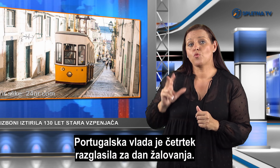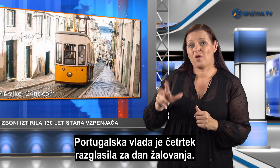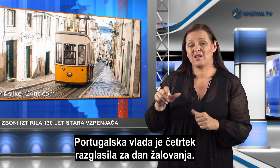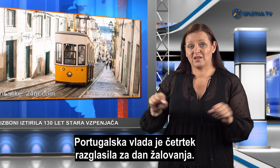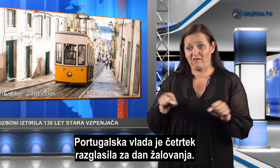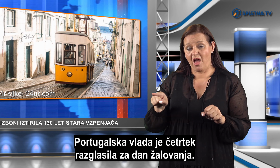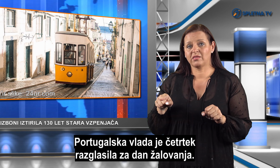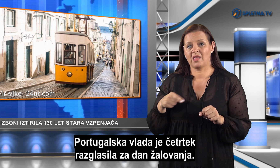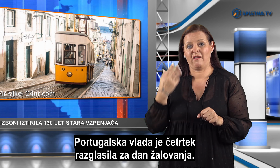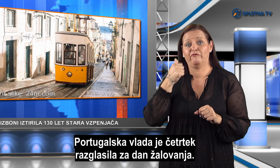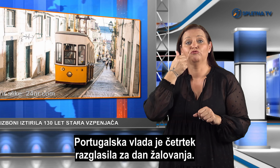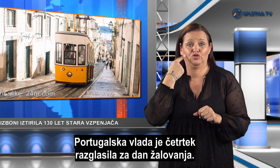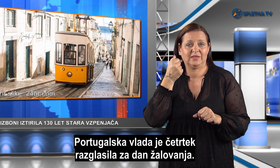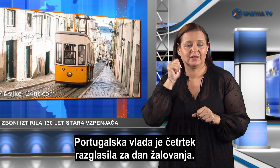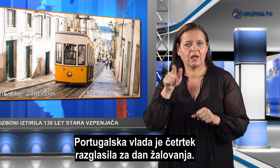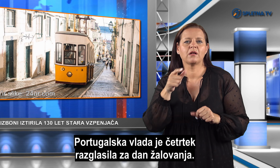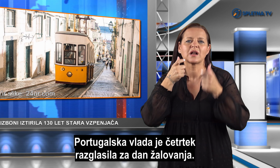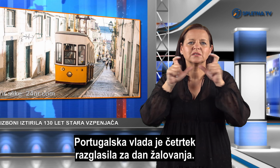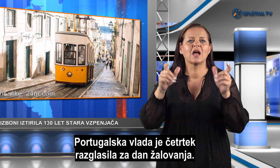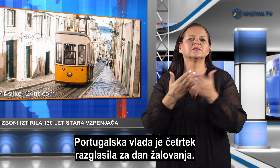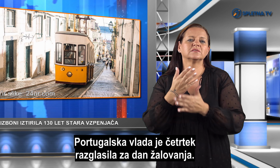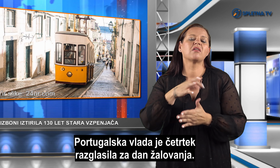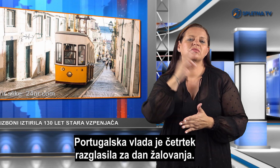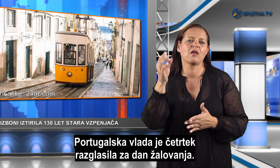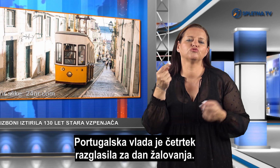Portugalska vlada je četrtek razglasila za dan žalovanja.